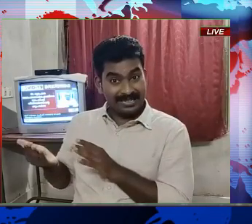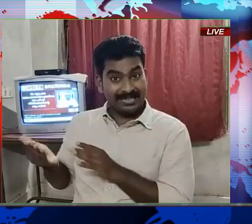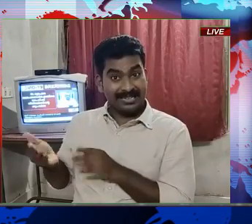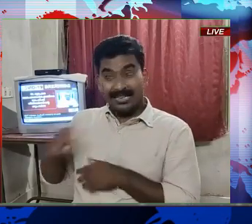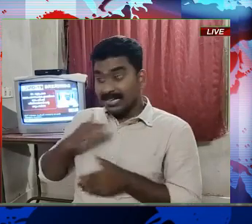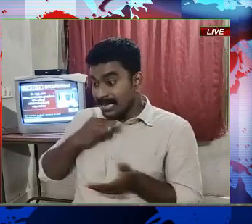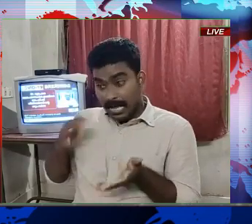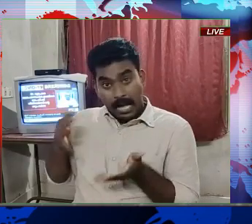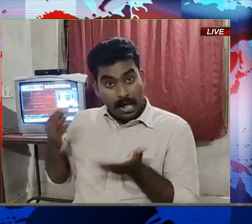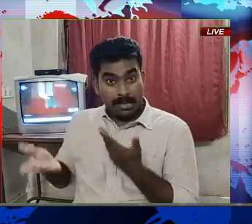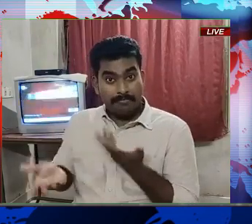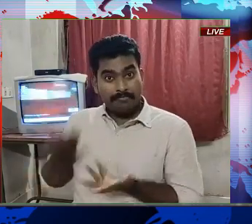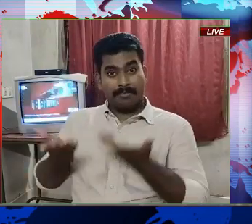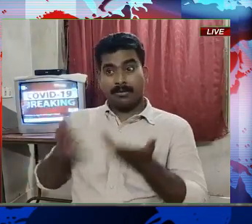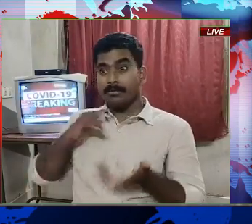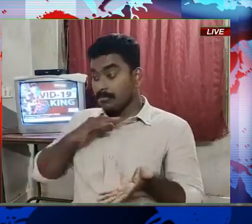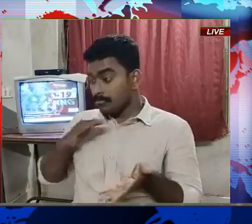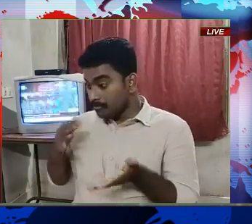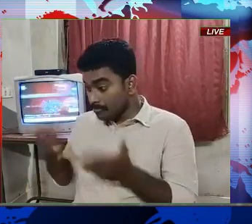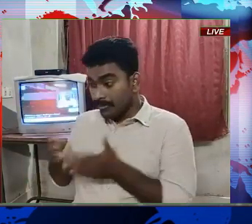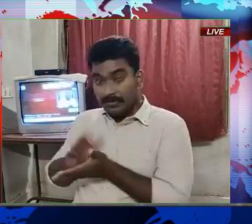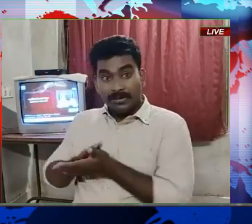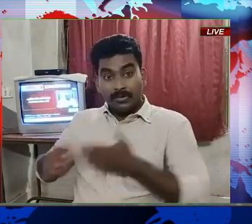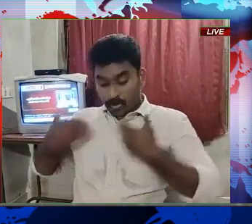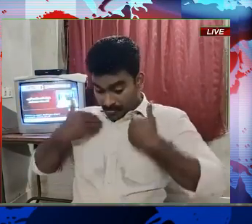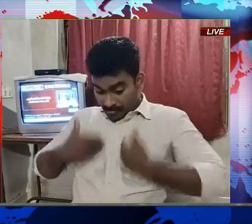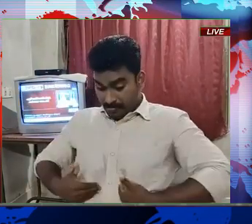ശക്തിപ്പെടുത്തണം എന്നാണ് സർക്കാർ കാണുന്നത്.